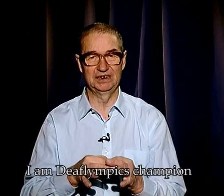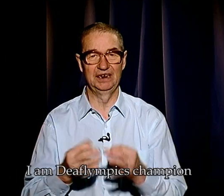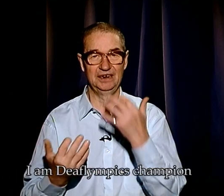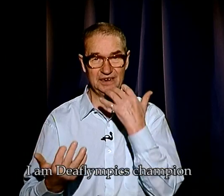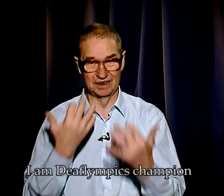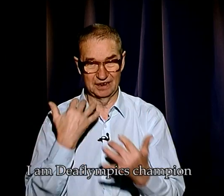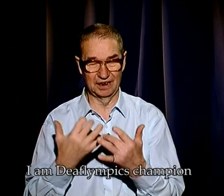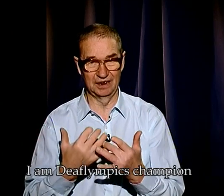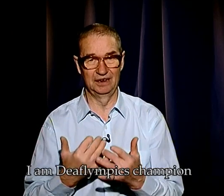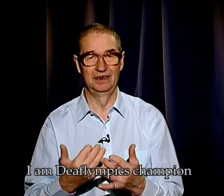Олимпийские игры.